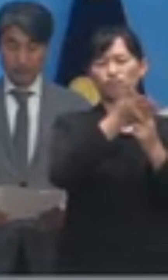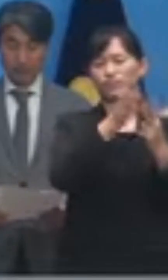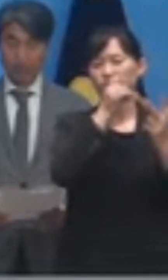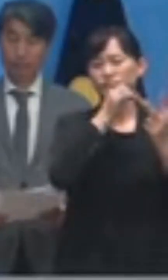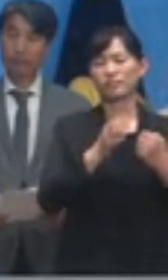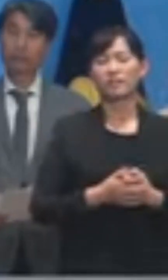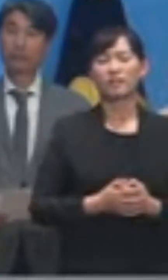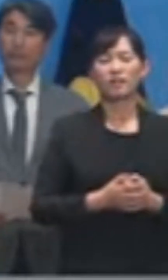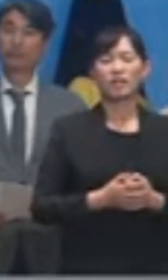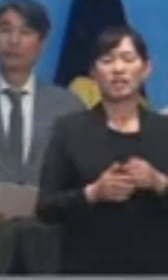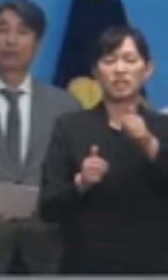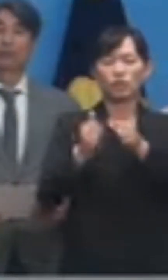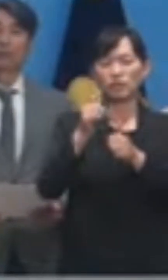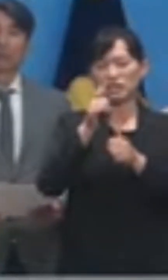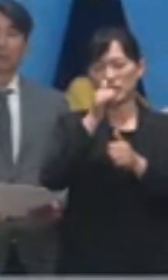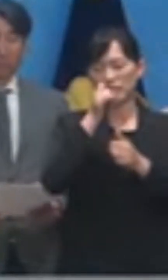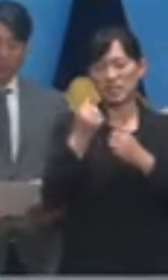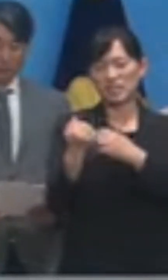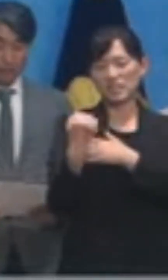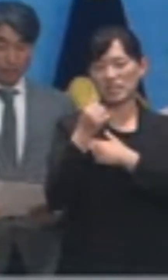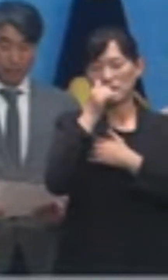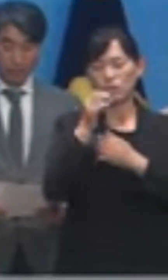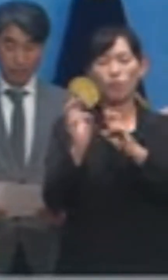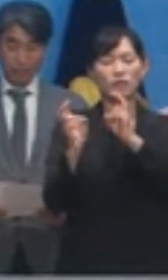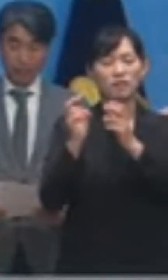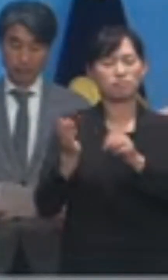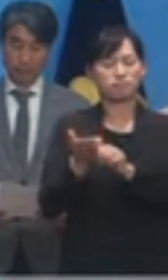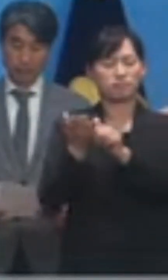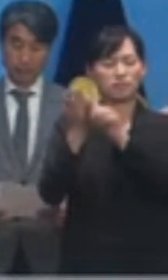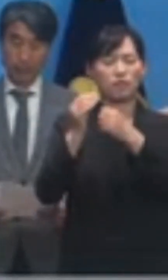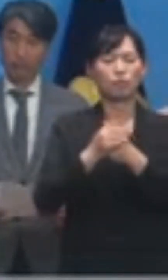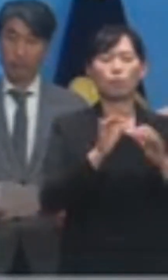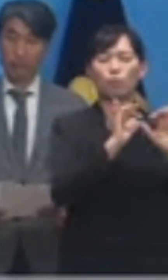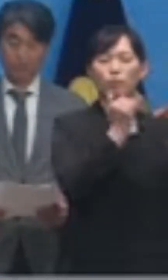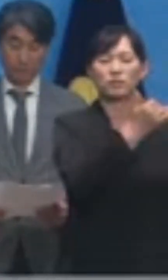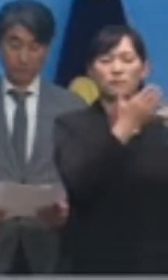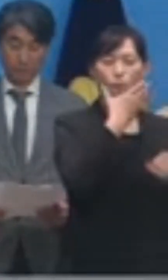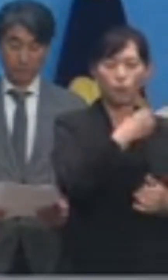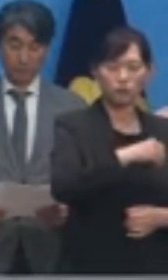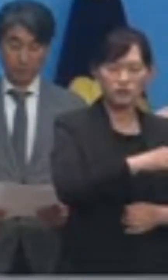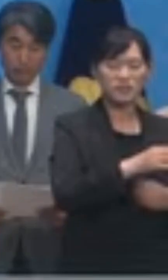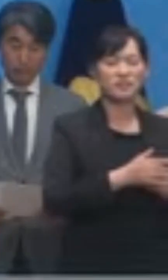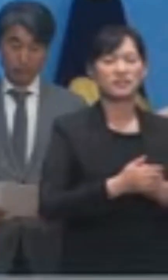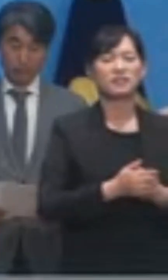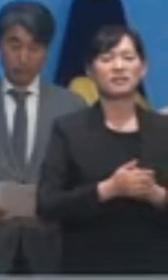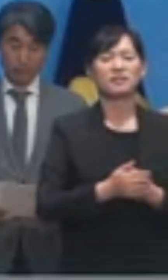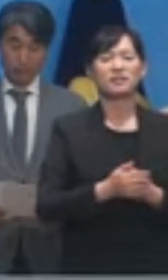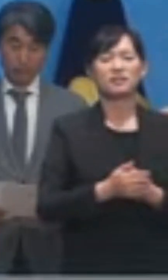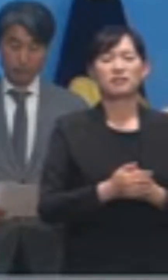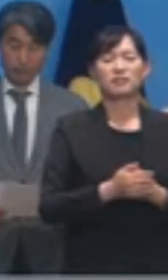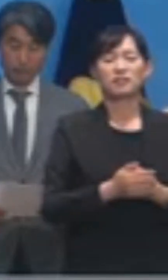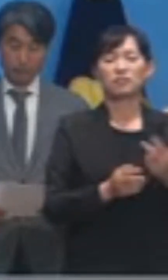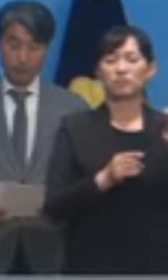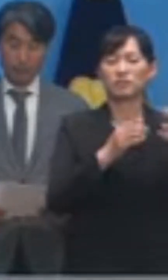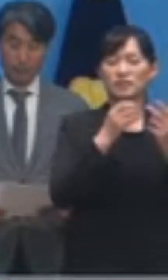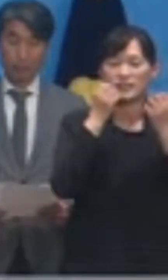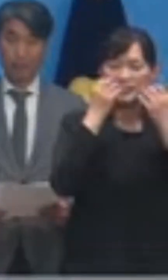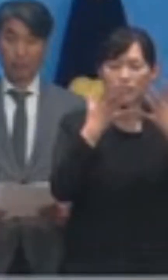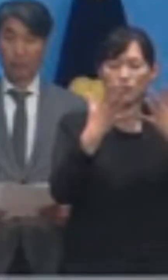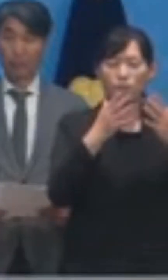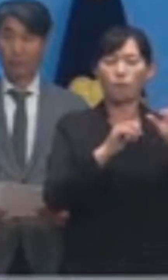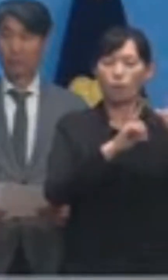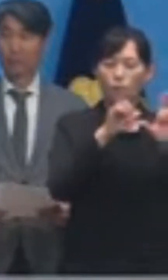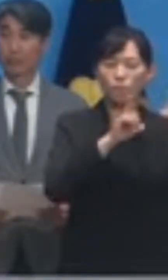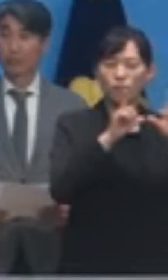있습니다. 국제적으로 경쟁력 있는 기업을 키우는 일과 공동체의 복지, 비영리 활동을 촉진하는 그런 새로운 형태의